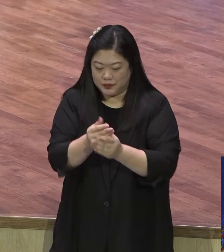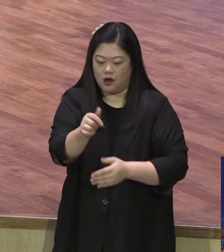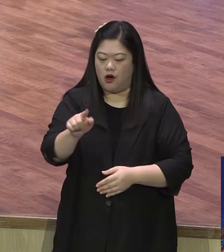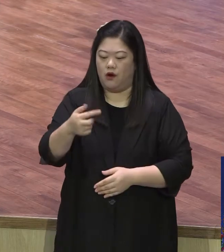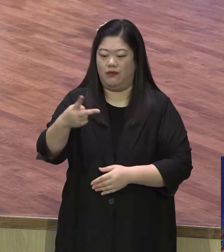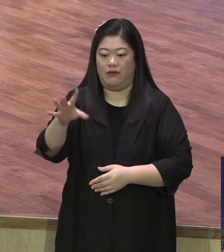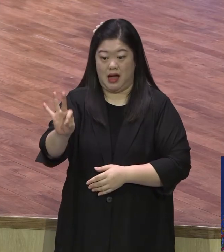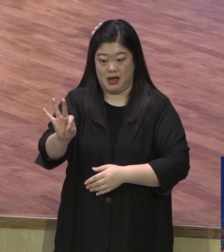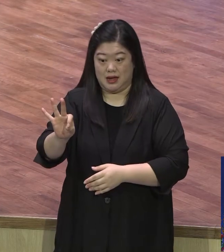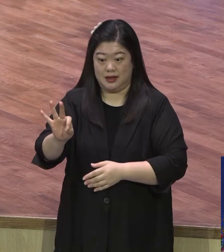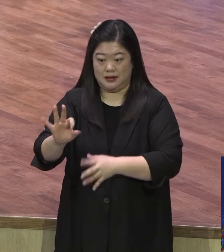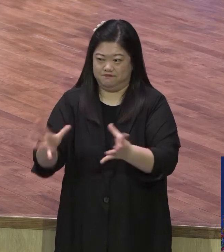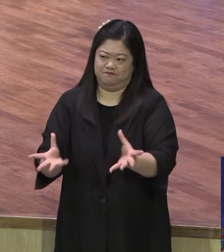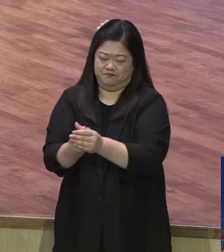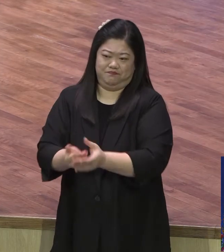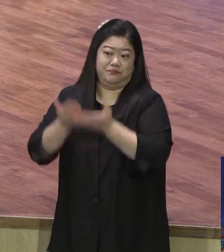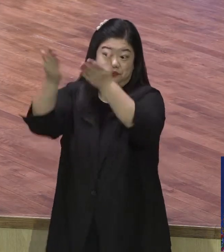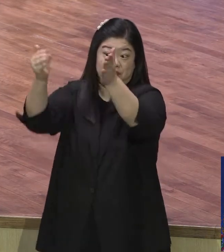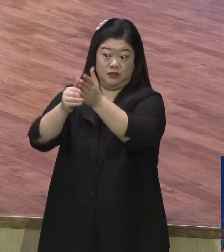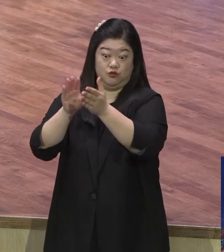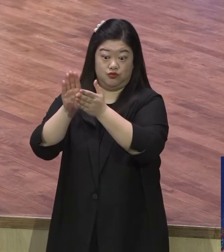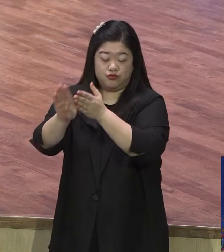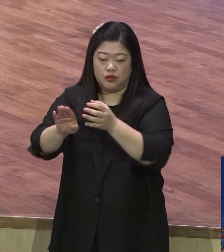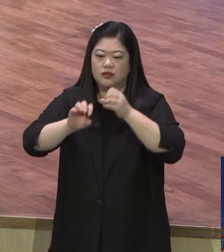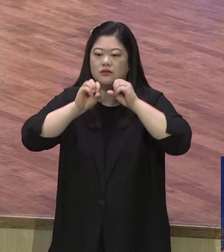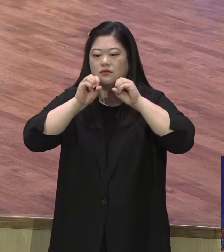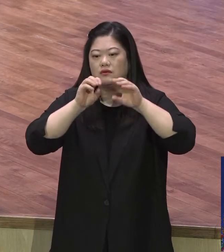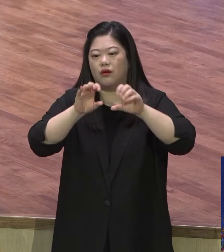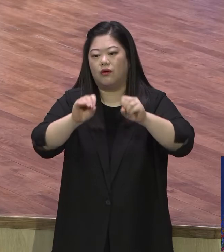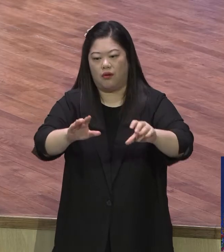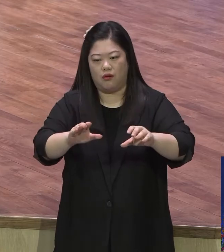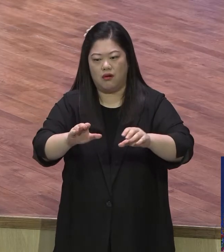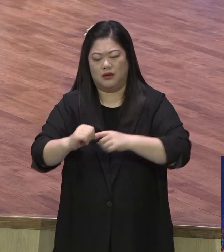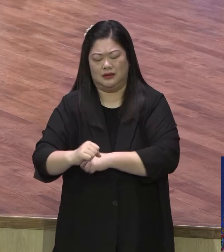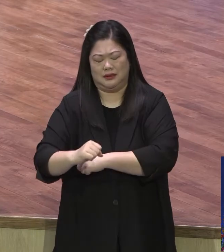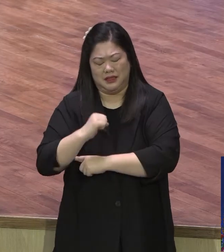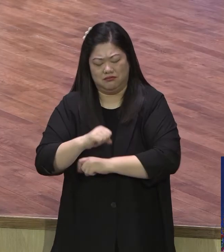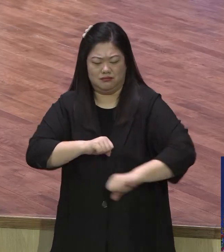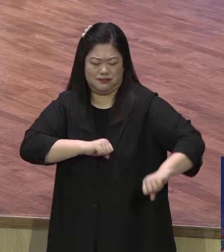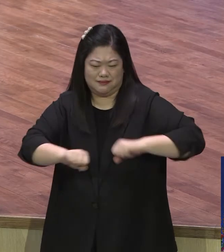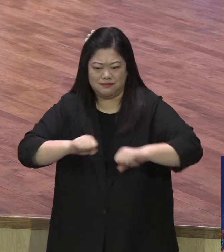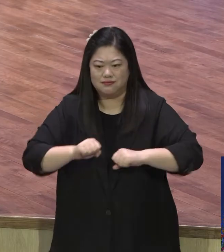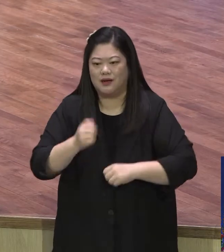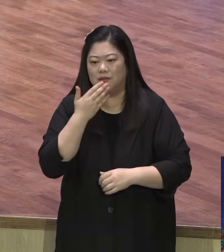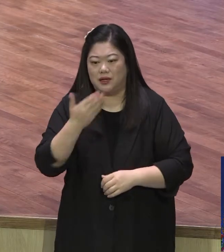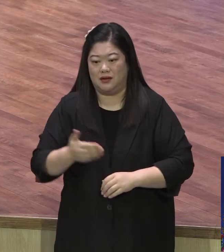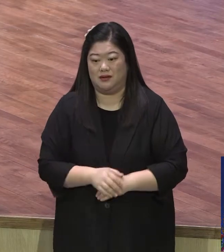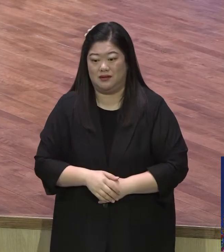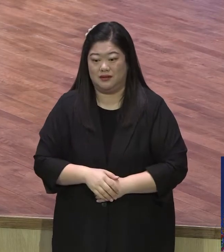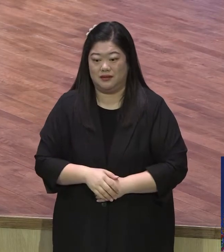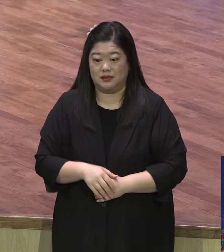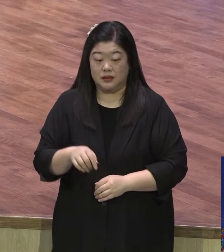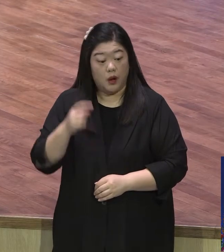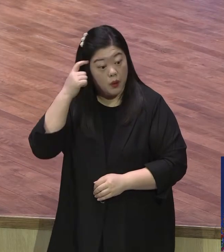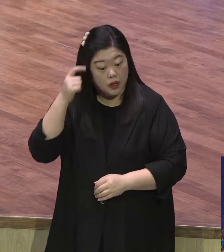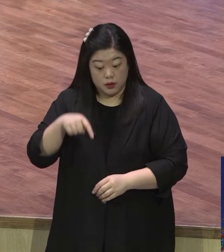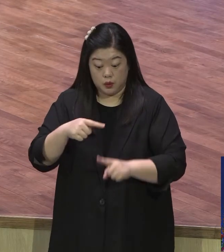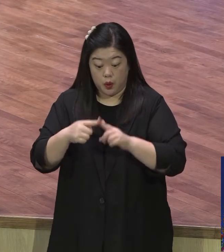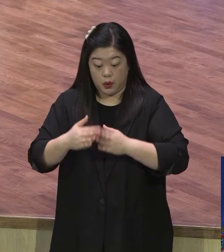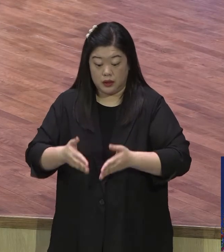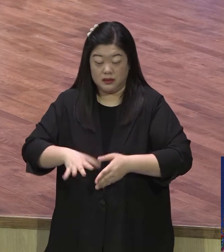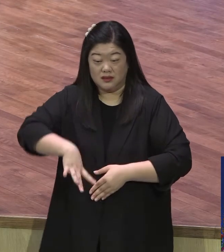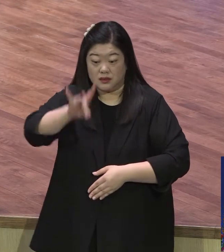빨리 신속하게 이걸 진행해 주지 않겠냐 그래서 이 교회가 교회를 시원한 하나님의 뜻을 이제